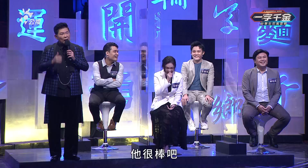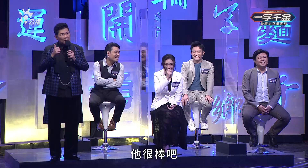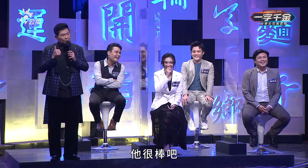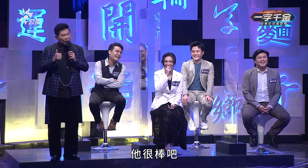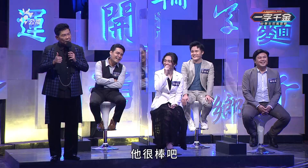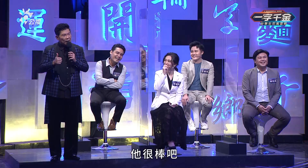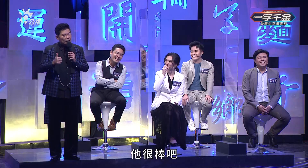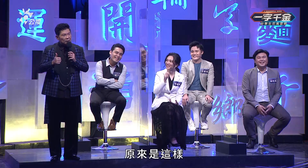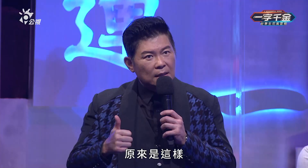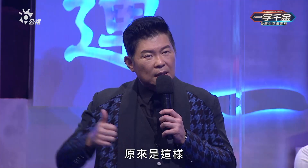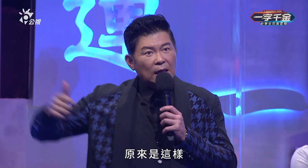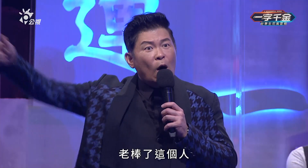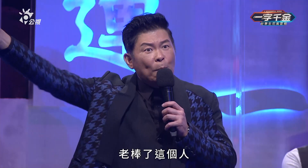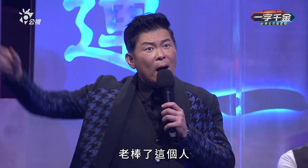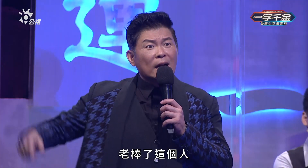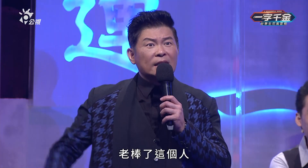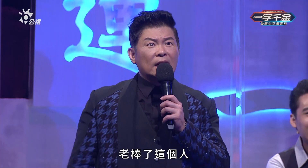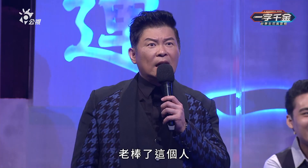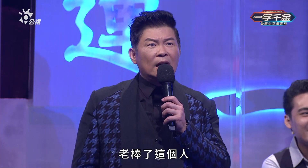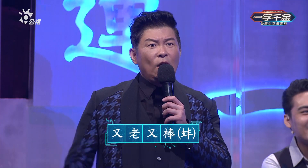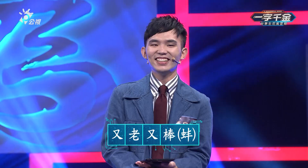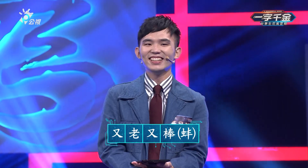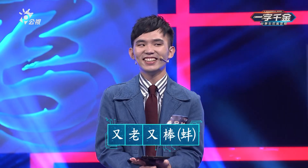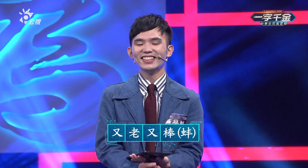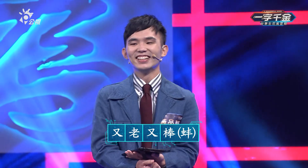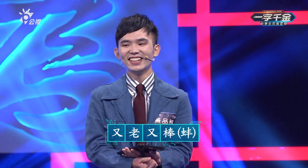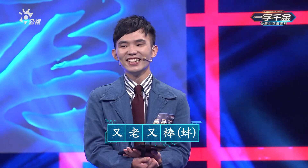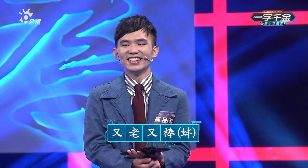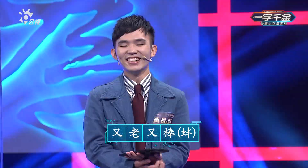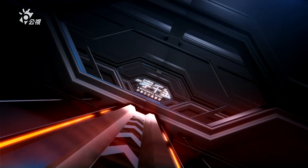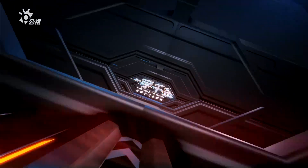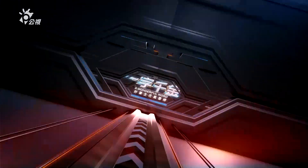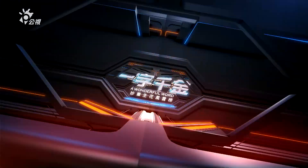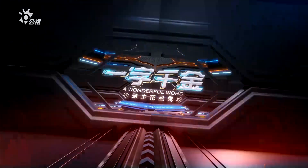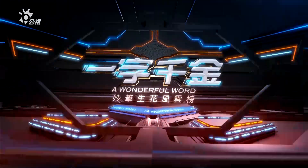他很棒吧？ 原来是这样， 老蚌呢，这个人又老又棒。